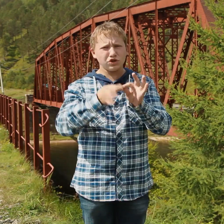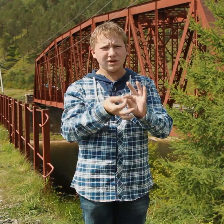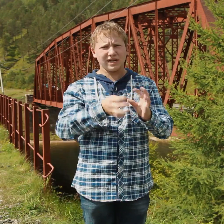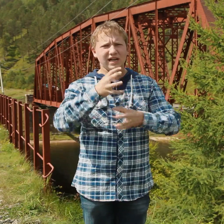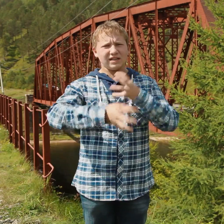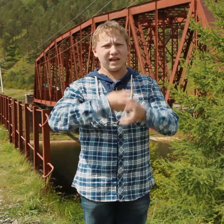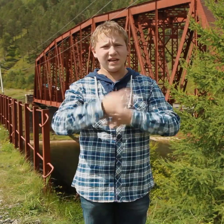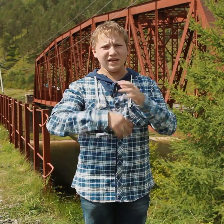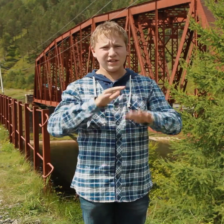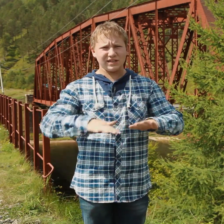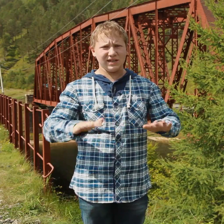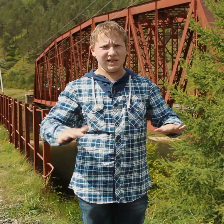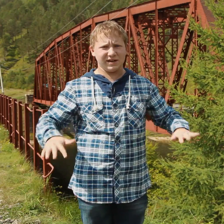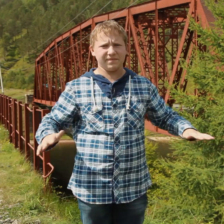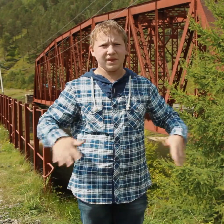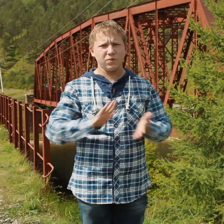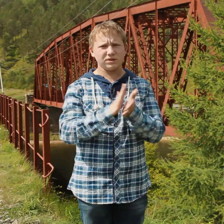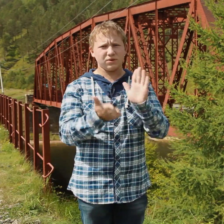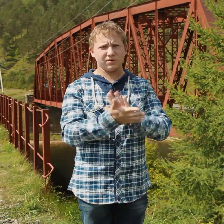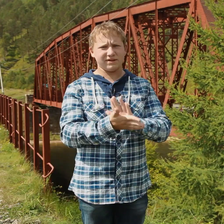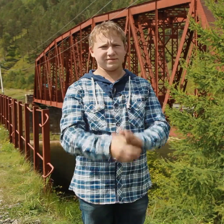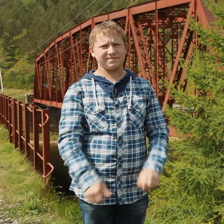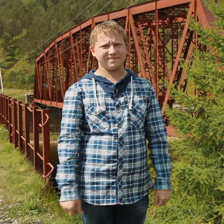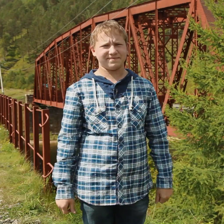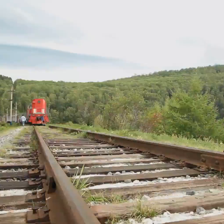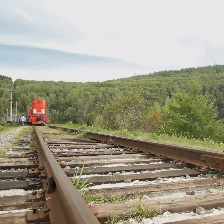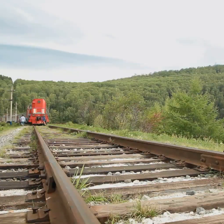сложные геологические условия.